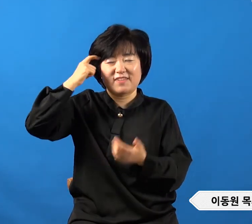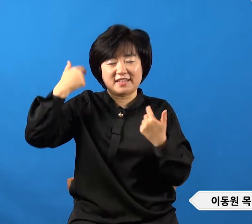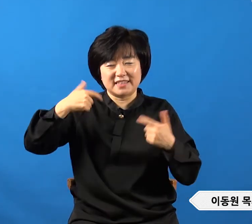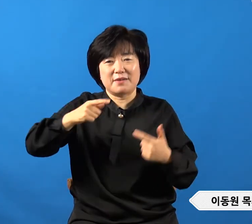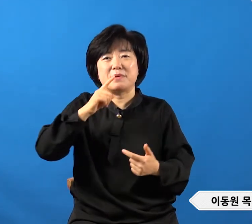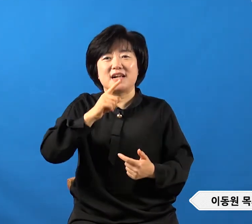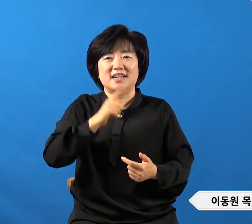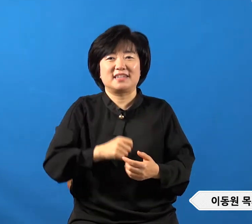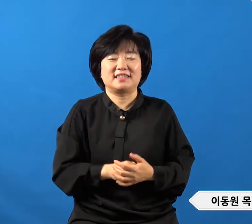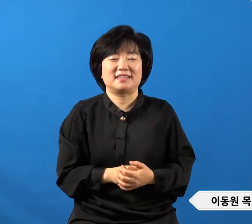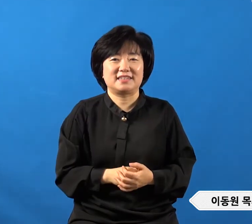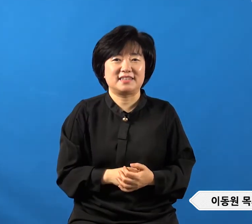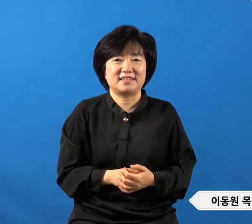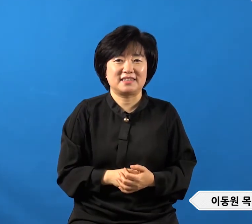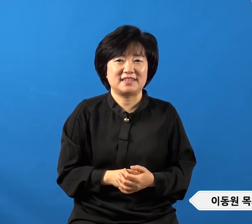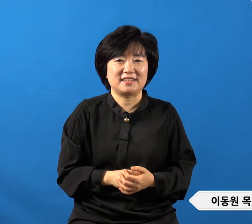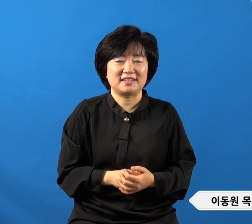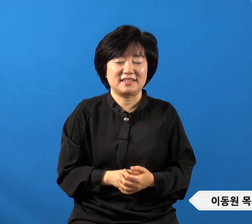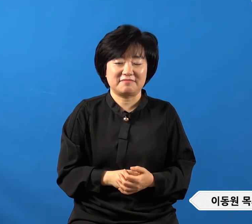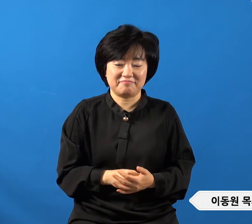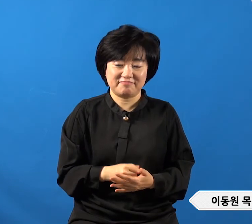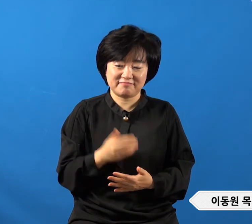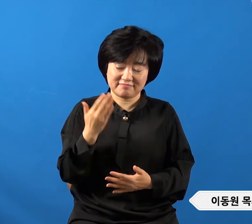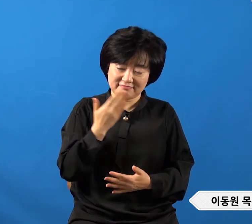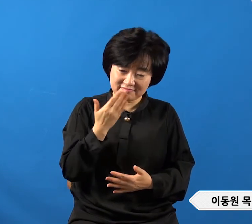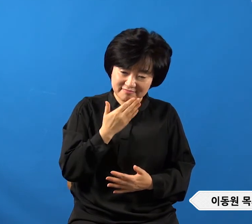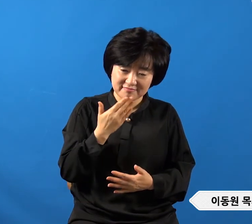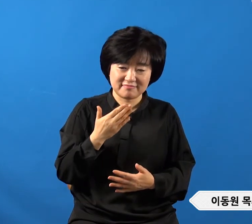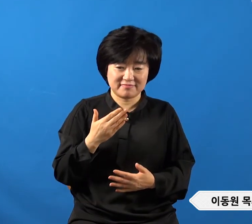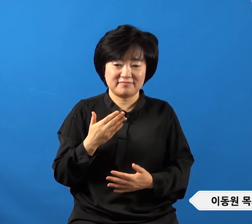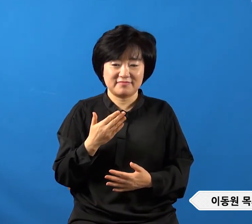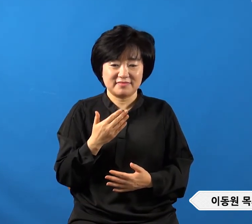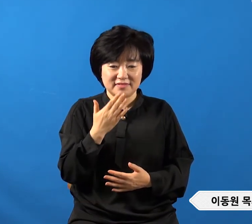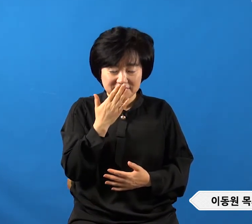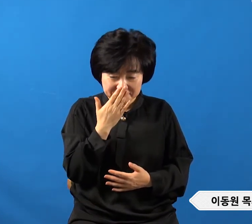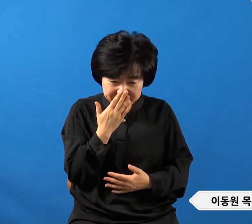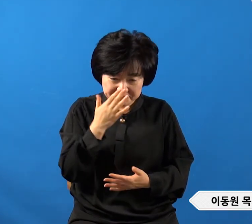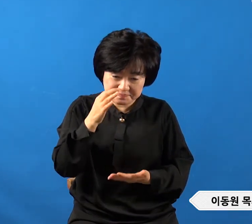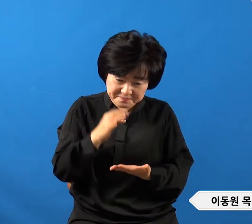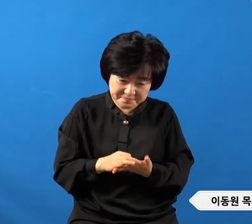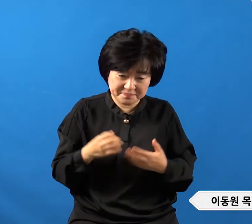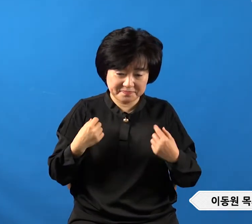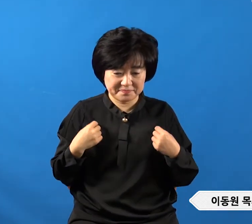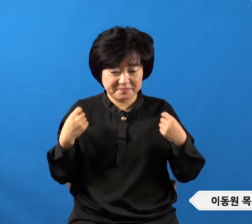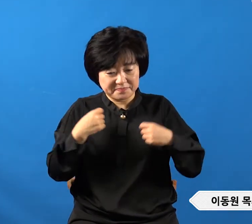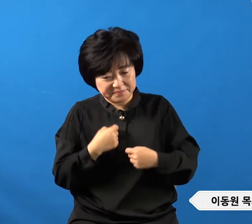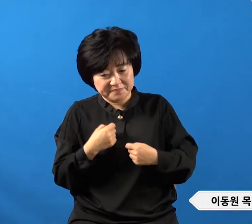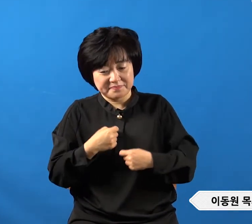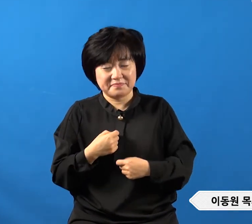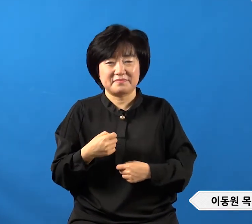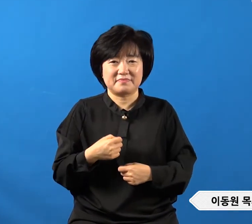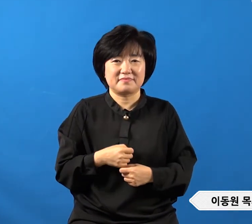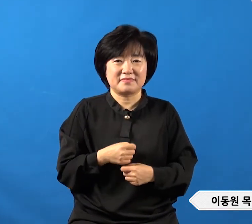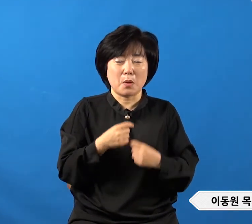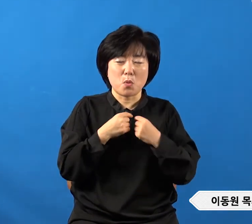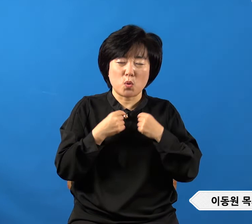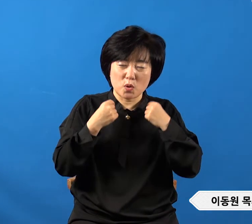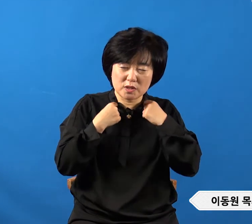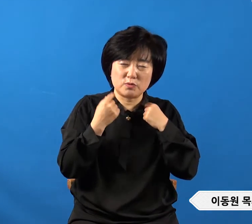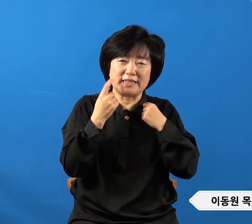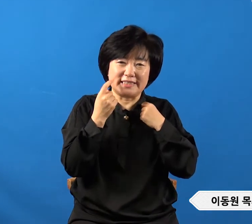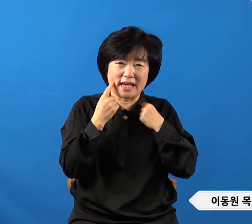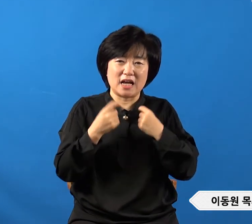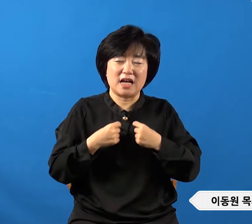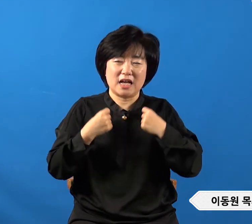늘 말해왔던 것입니다. 수수한 옷차림을 하고 다녔어요, 평생. 그리고 그런 목걸이, 그런 걸 하고